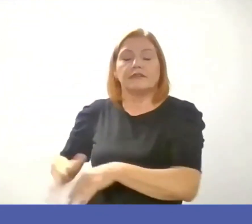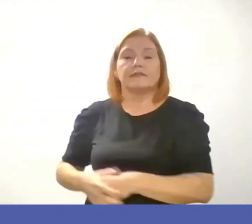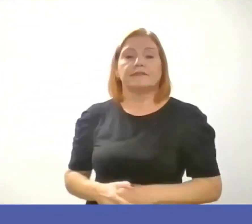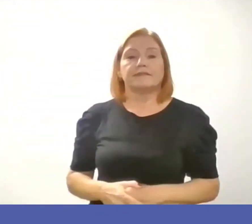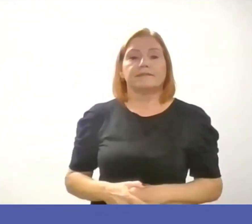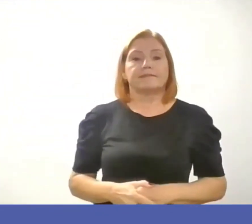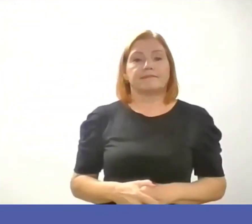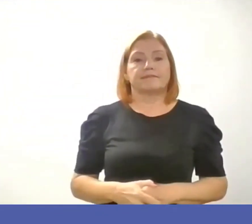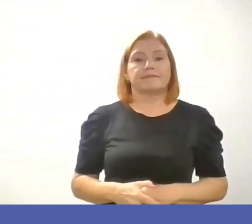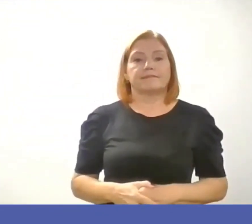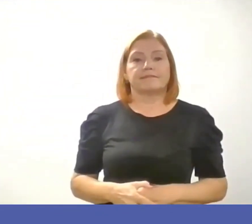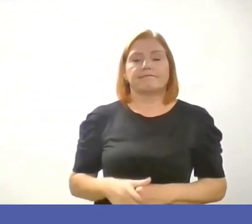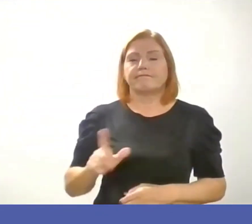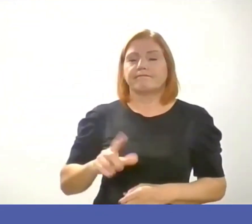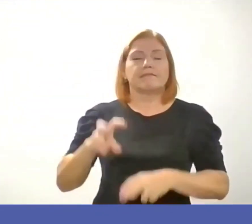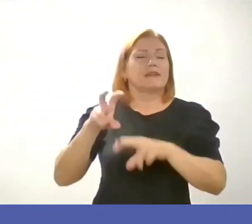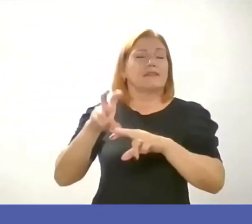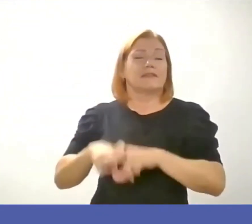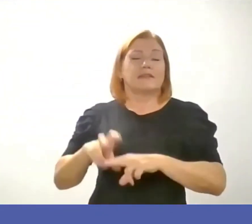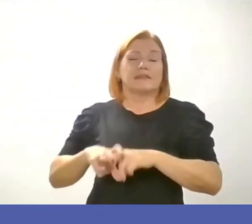Não é sentado no sofá, não.